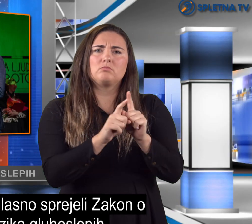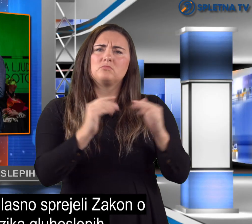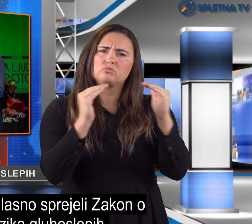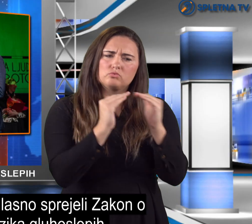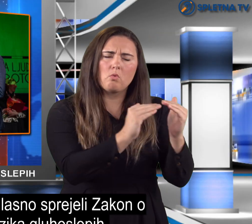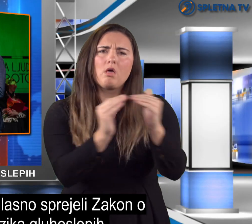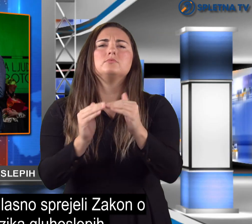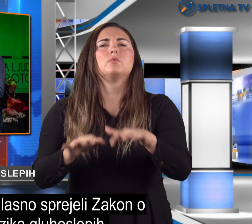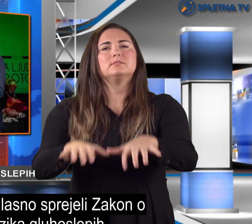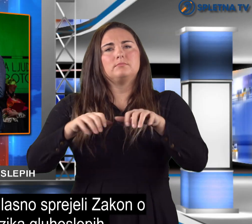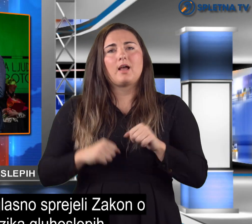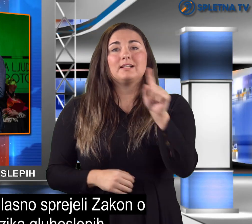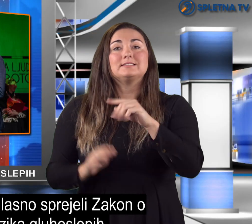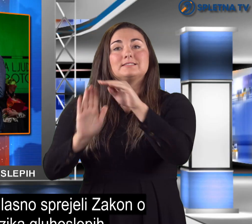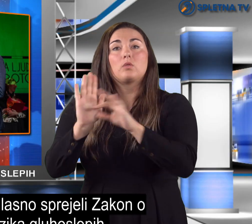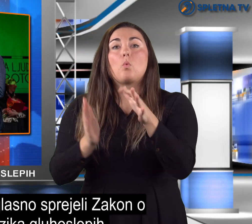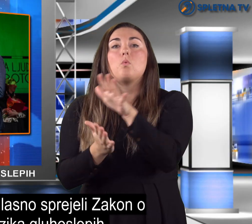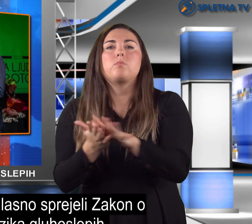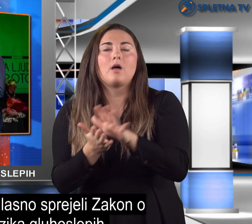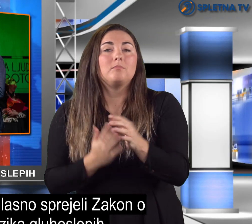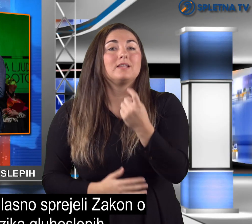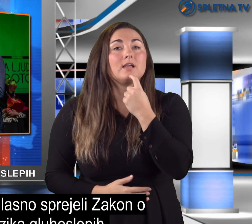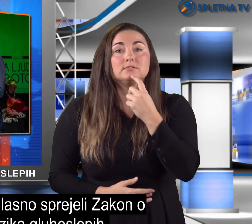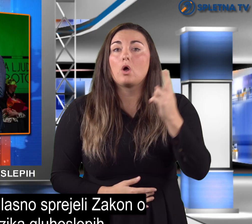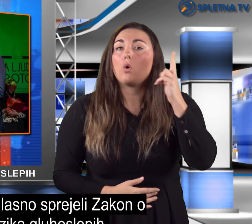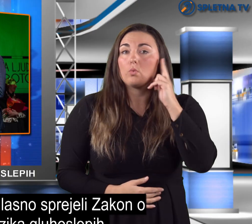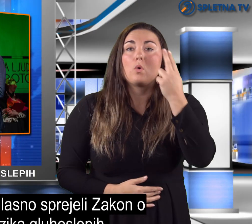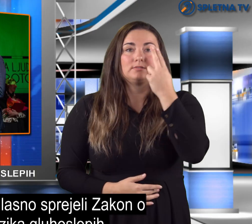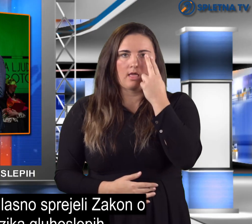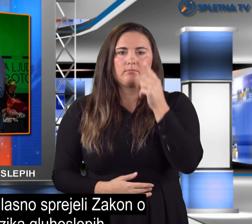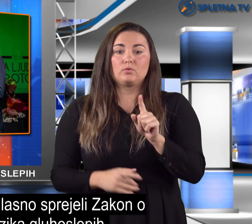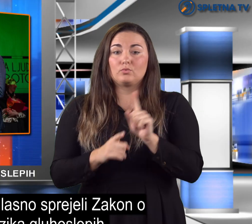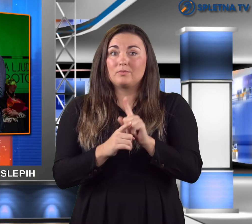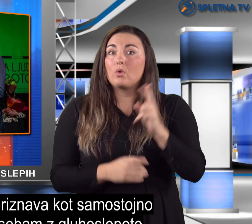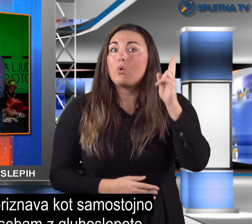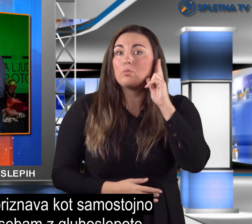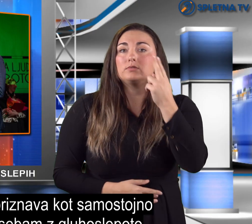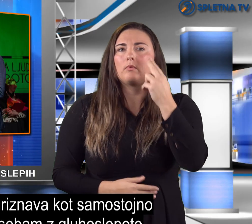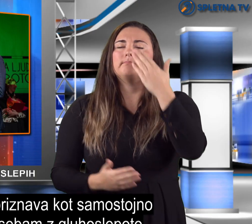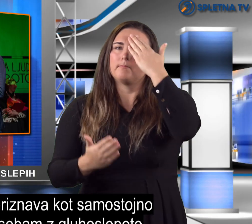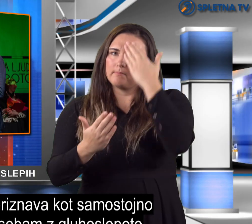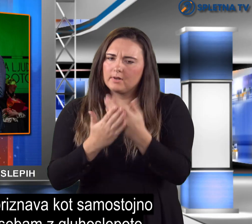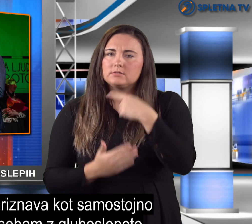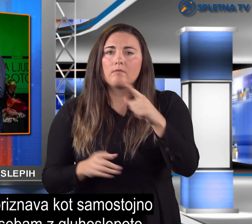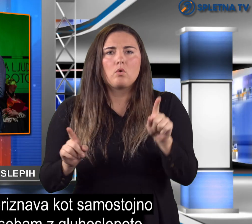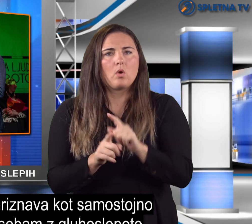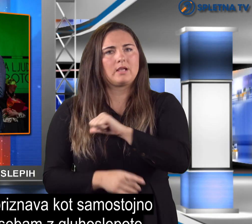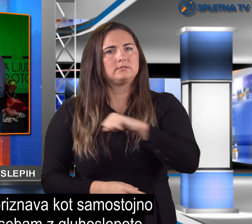Poslanci so soglasno sprejeli zakon o uporabi jezika gluhoslepih, ki gluhoslepoto priznava kot